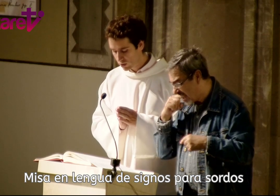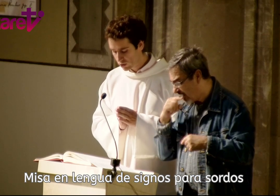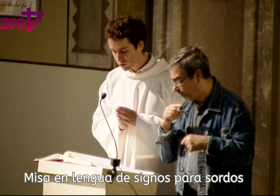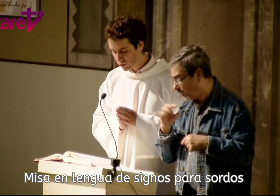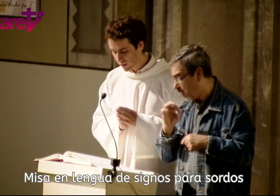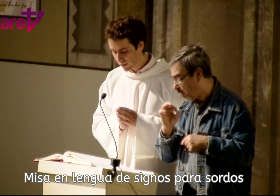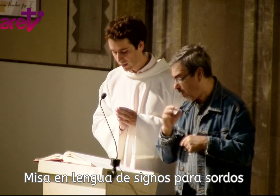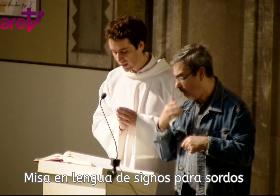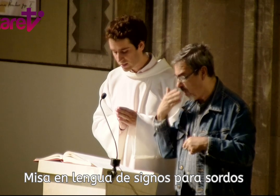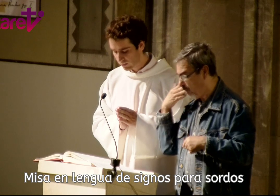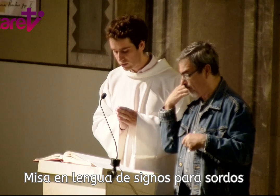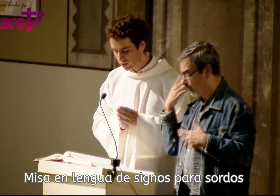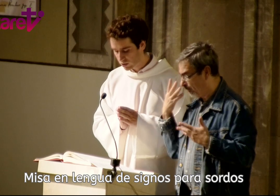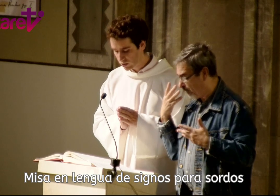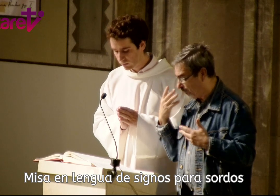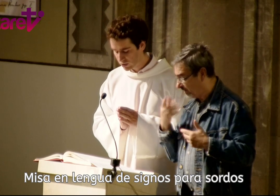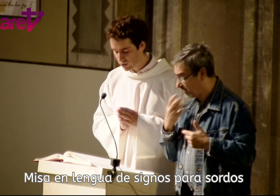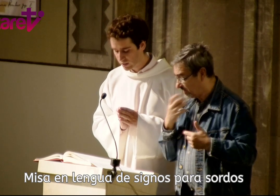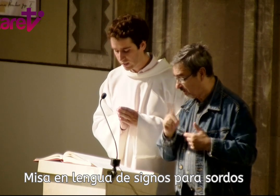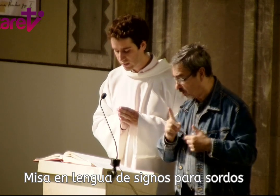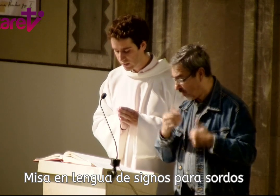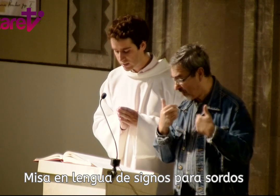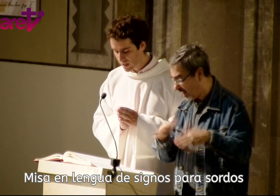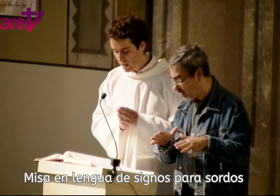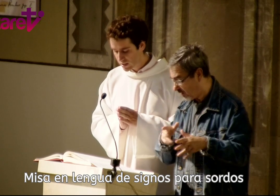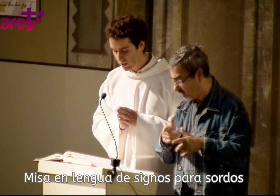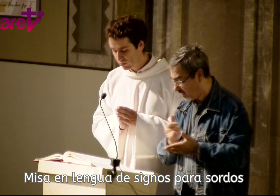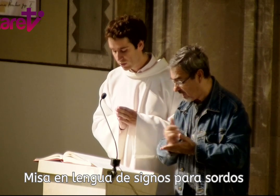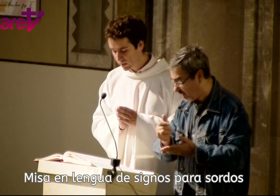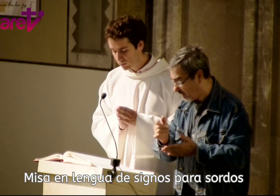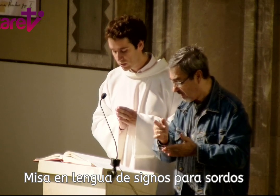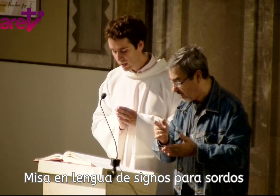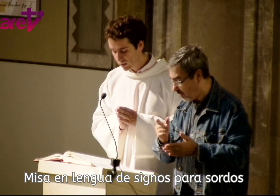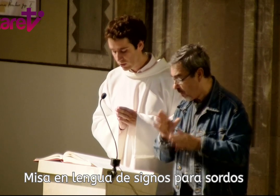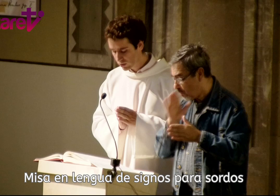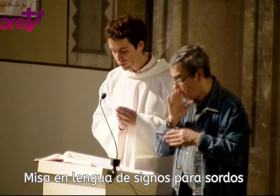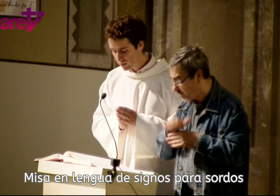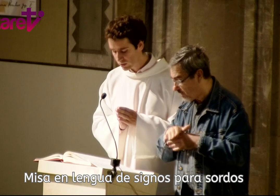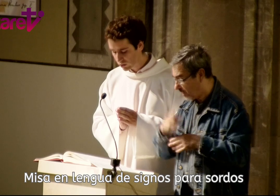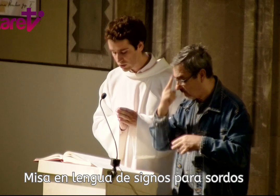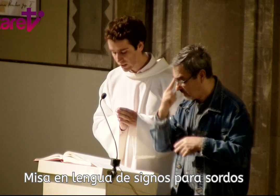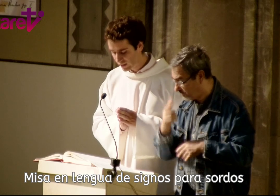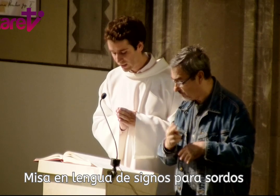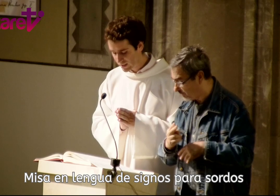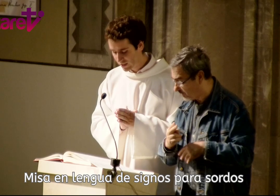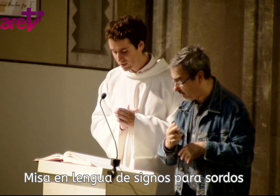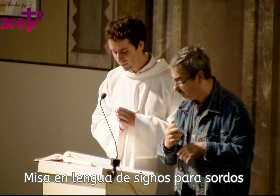os encerréis en vosotros, en vuestros intereses, sino buscad todos el interés de los demás.